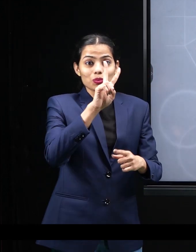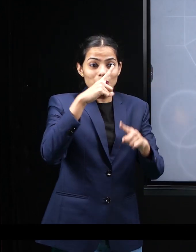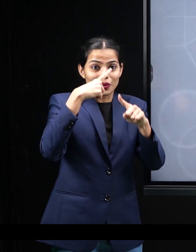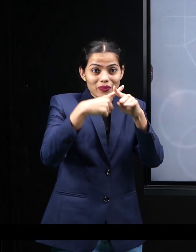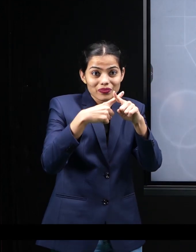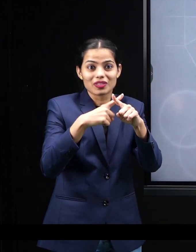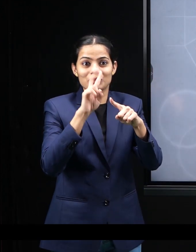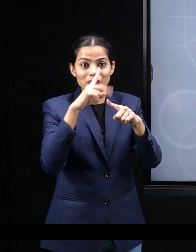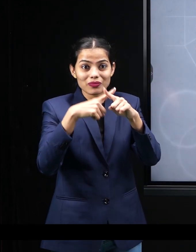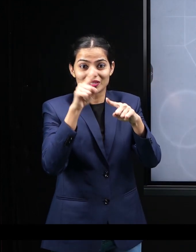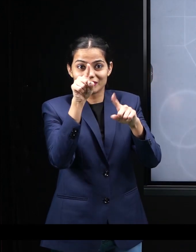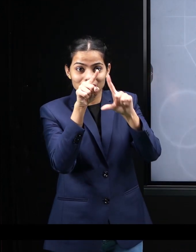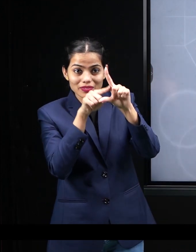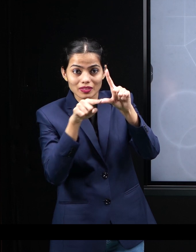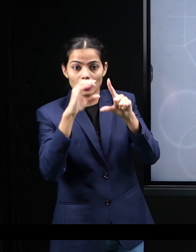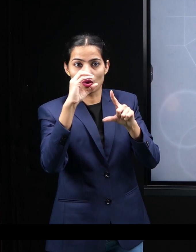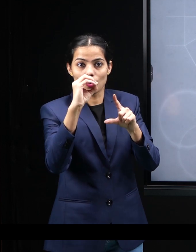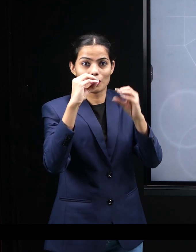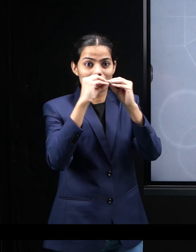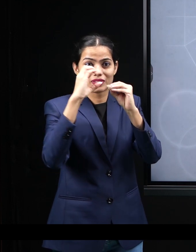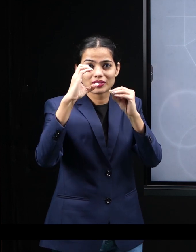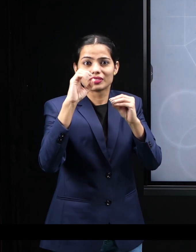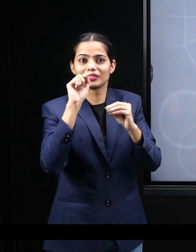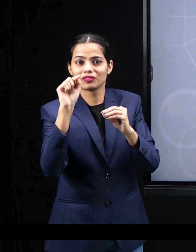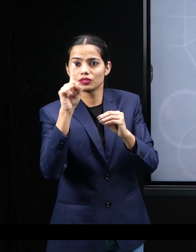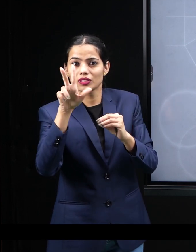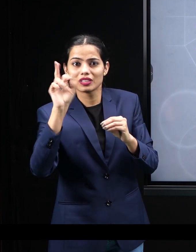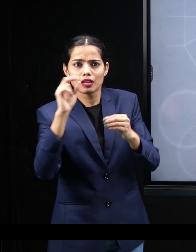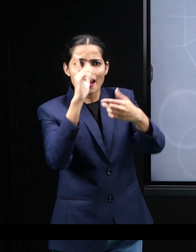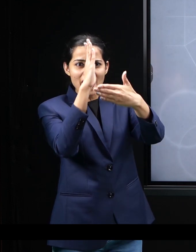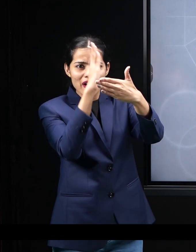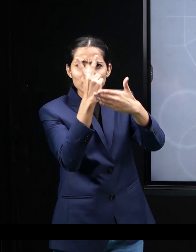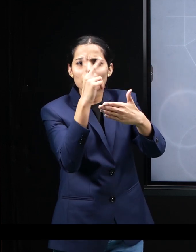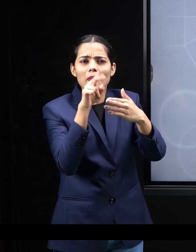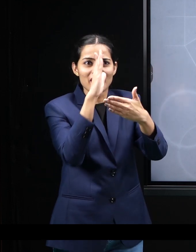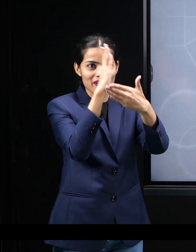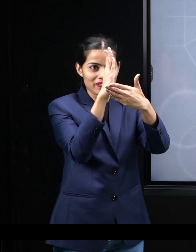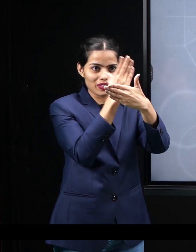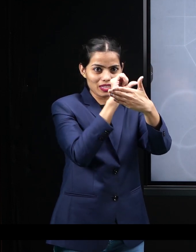2 பெருக்கல் குறுங்கோணம் OBC ஈடு 180 பாகை.